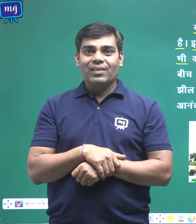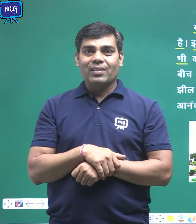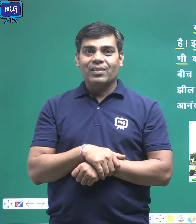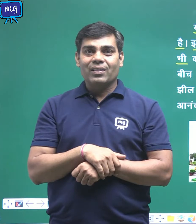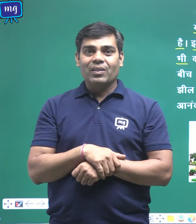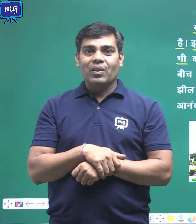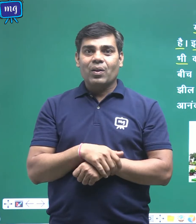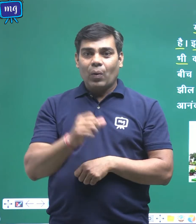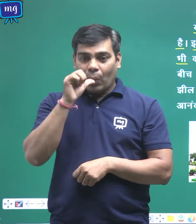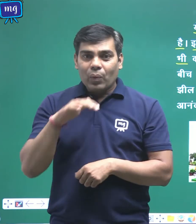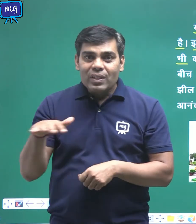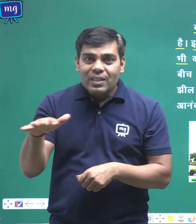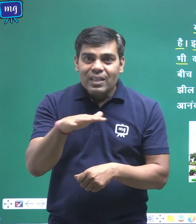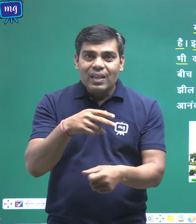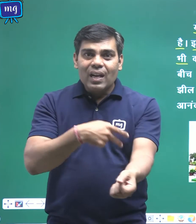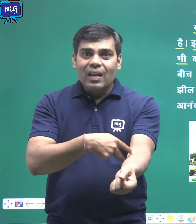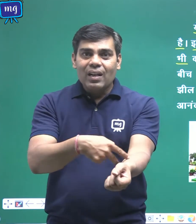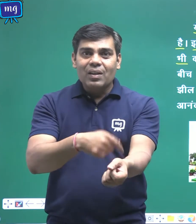फतेह सागर झील